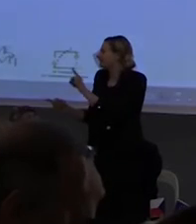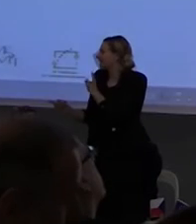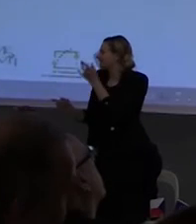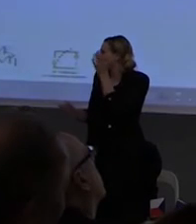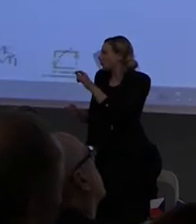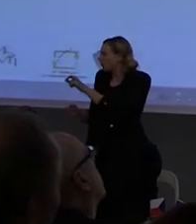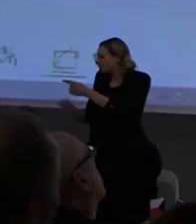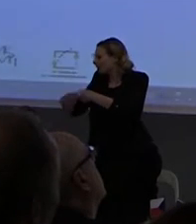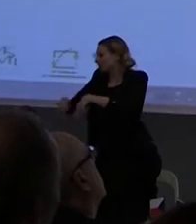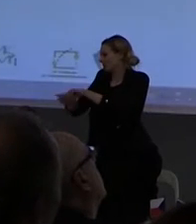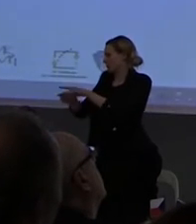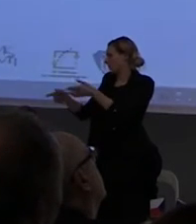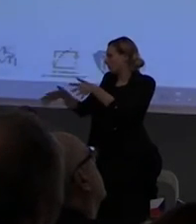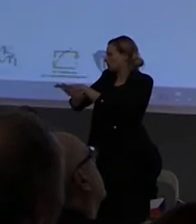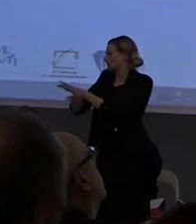odborníky, kteří znají